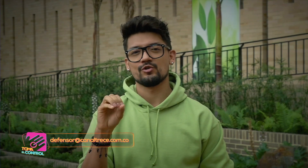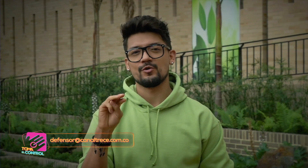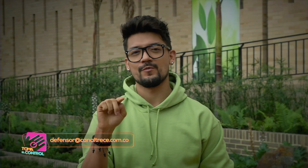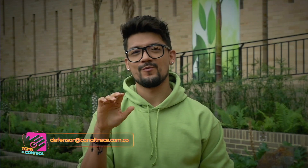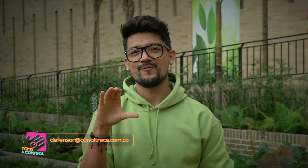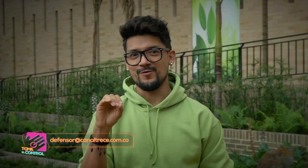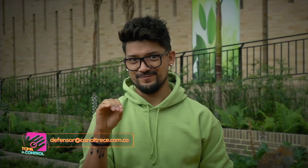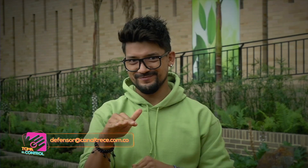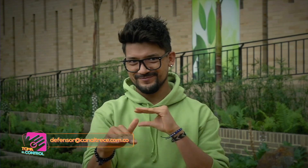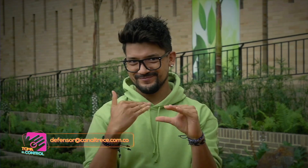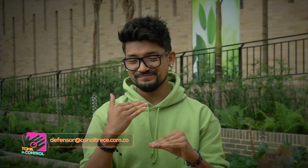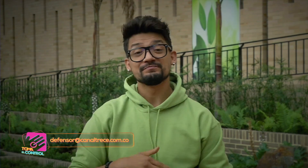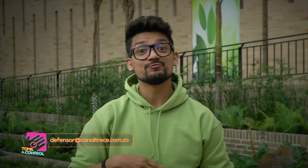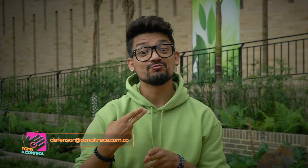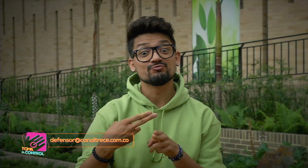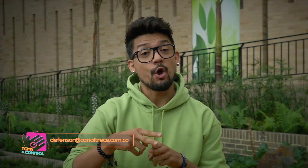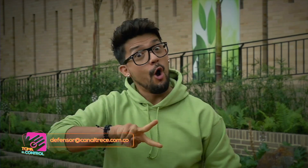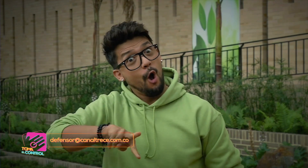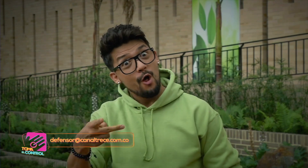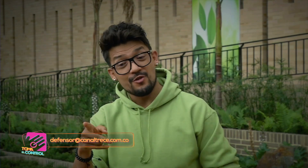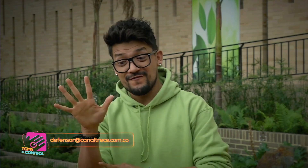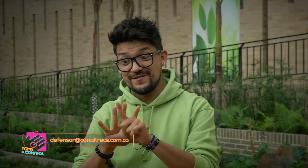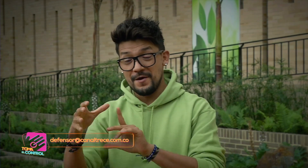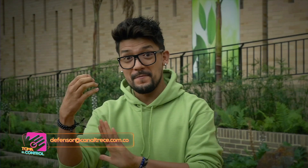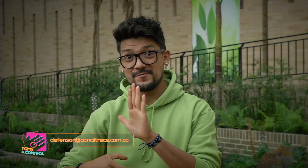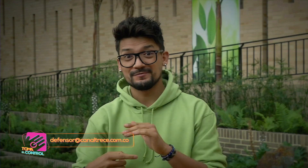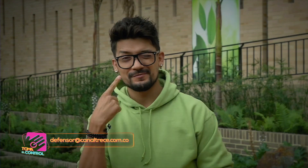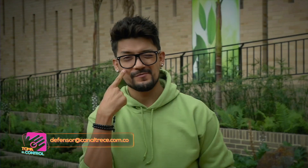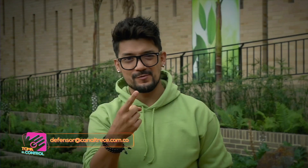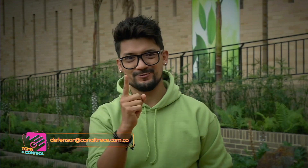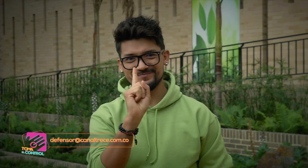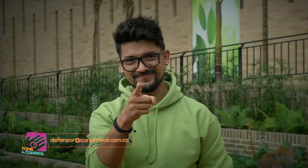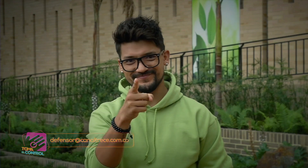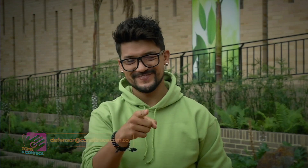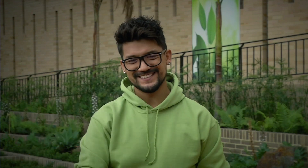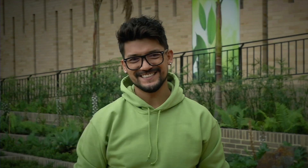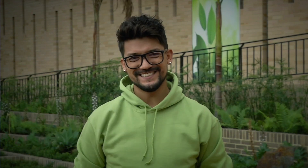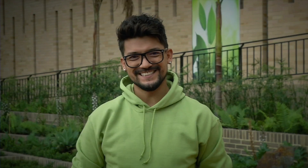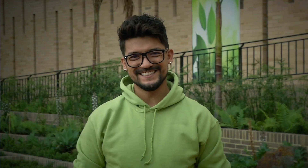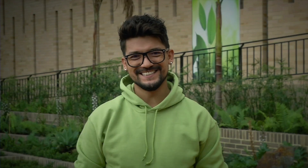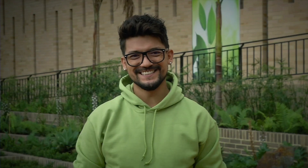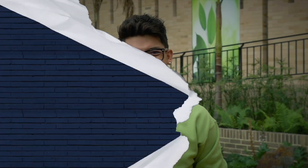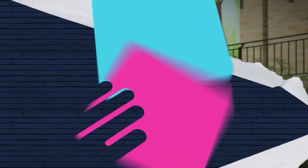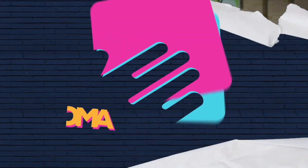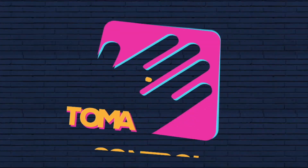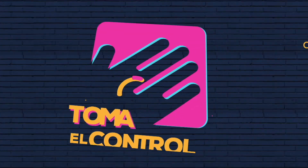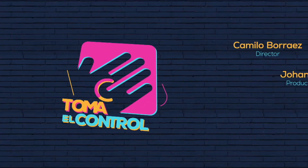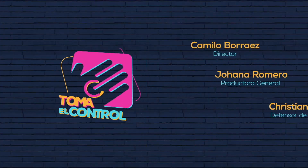defensor@canal13.com.co. Envíennos sus preguntas y nos vemos en el próximo capítulo.